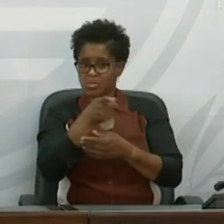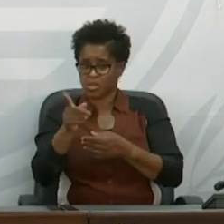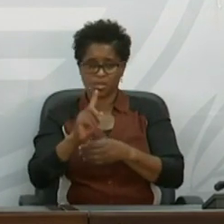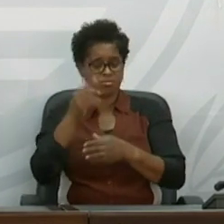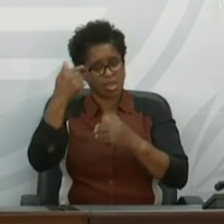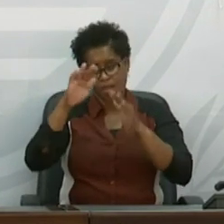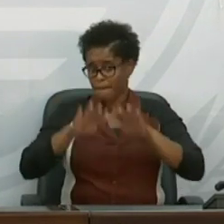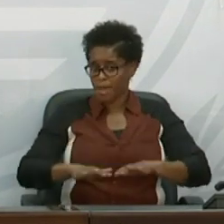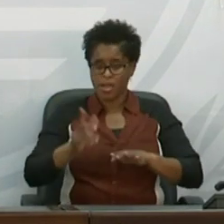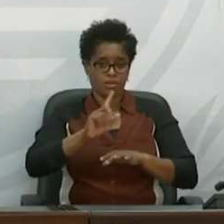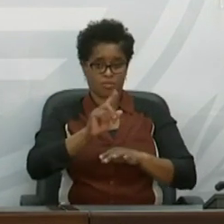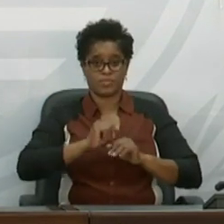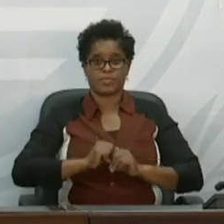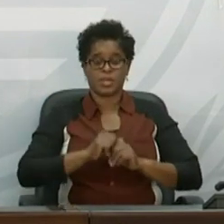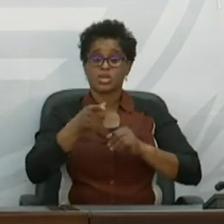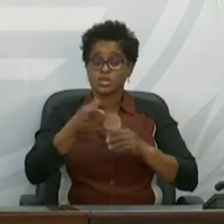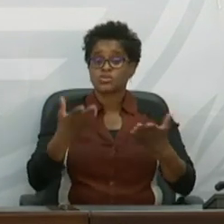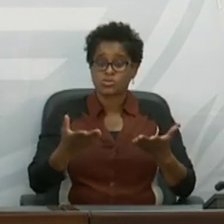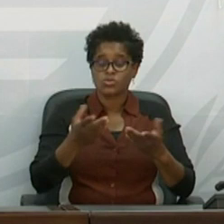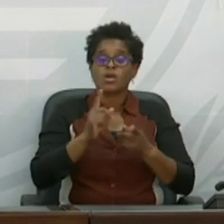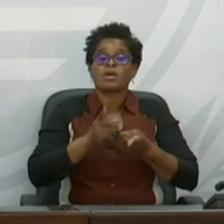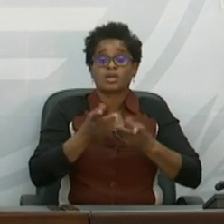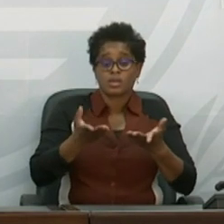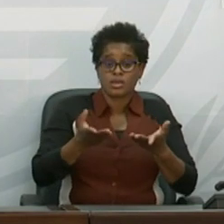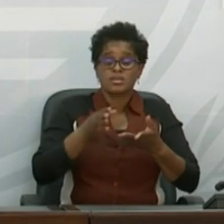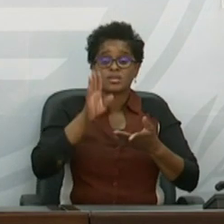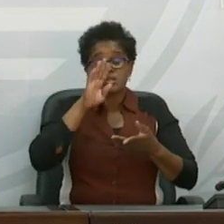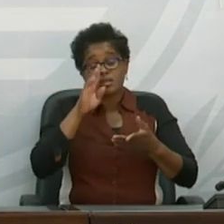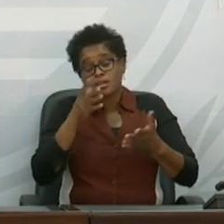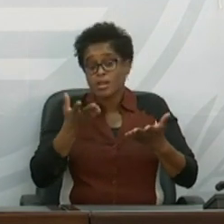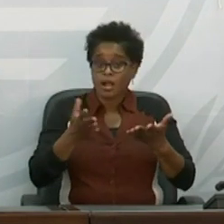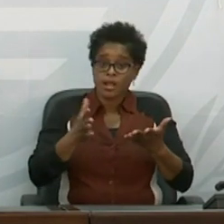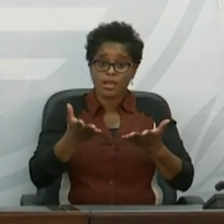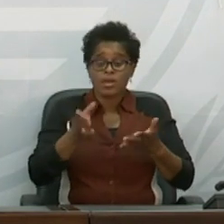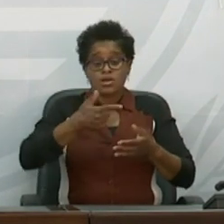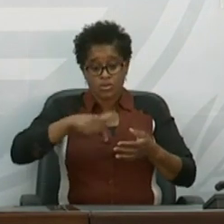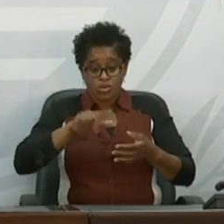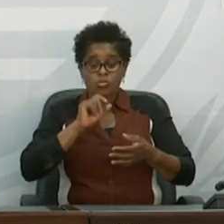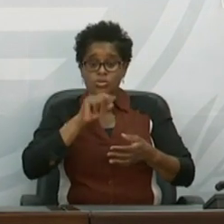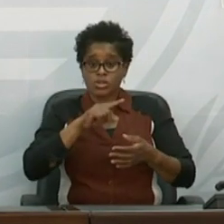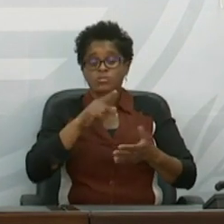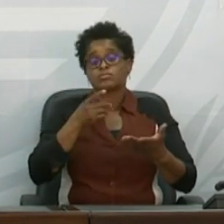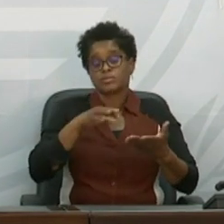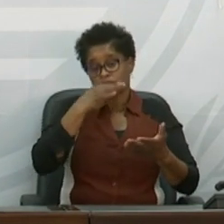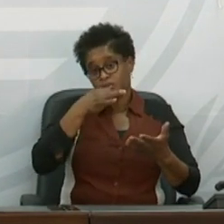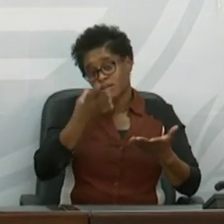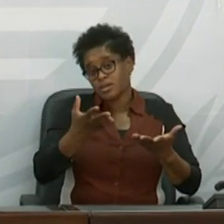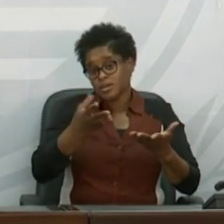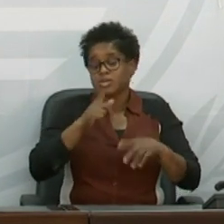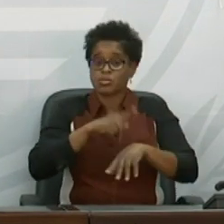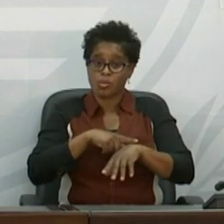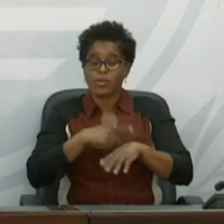deveremos baixar a guarda. Isso significa que, se calhar, nós podemos arriscar a dizer que, neste